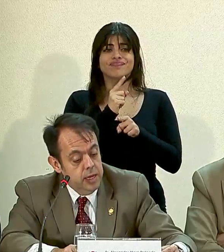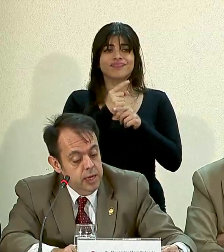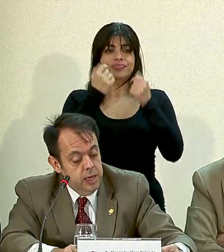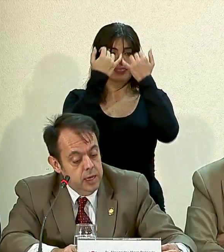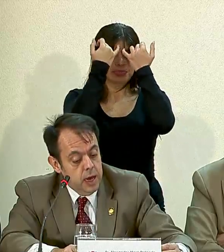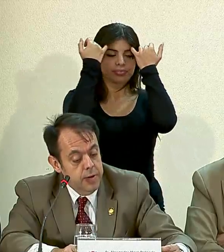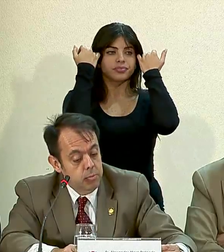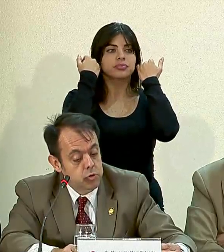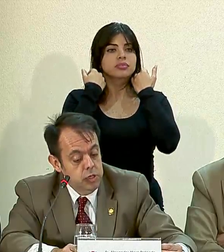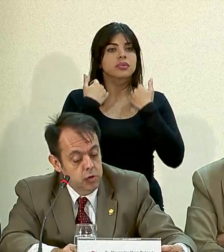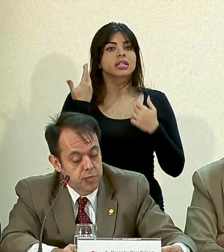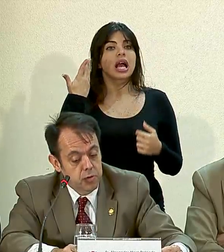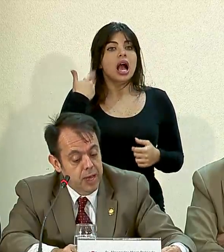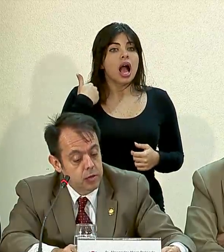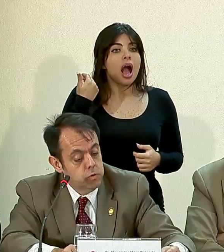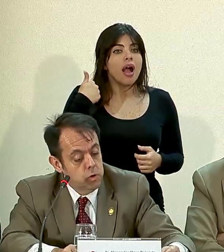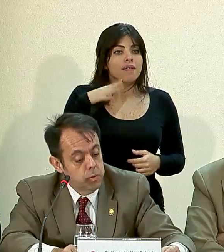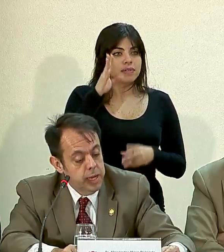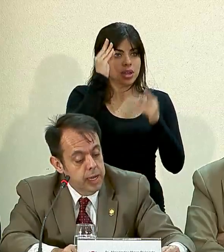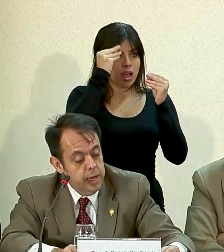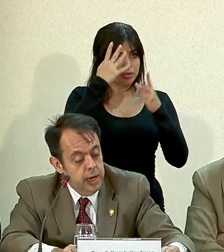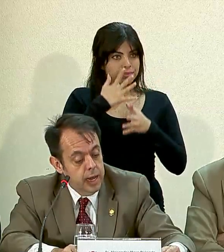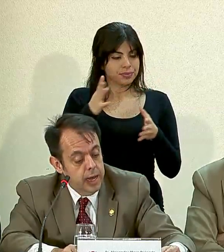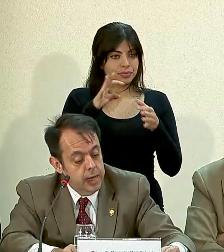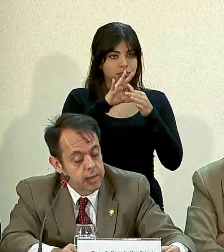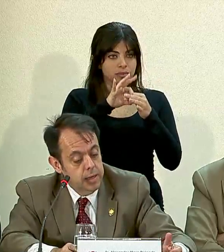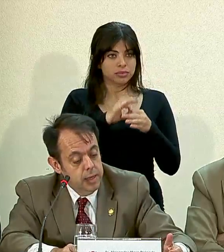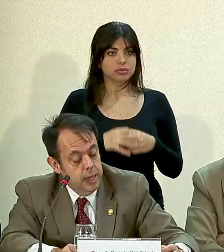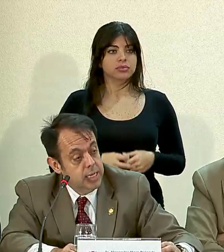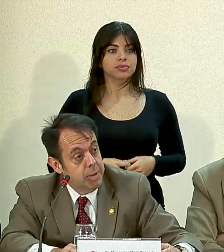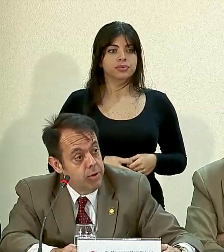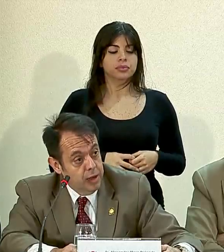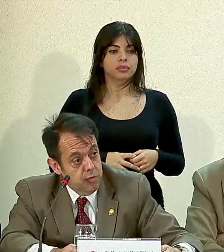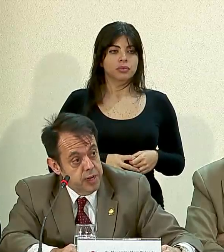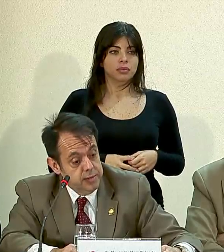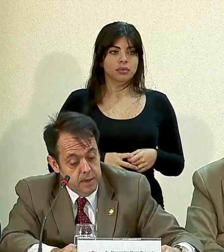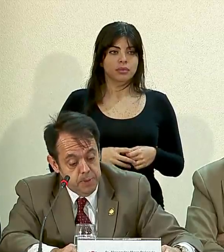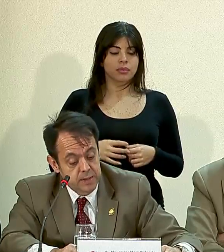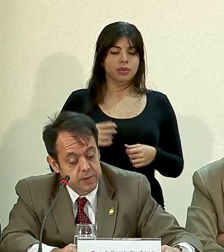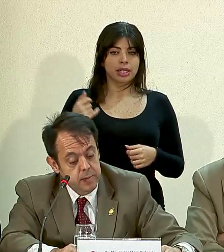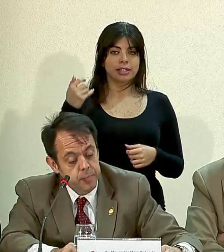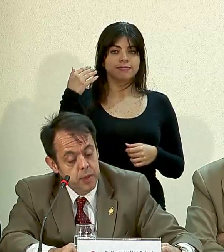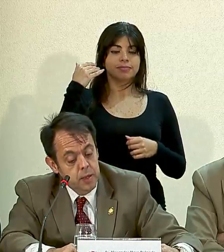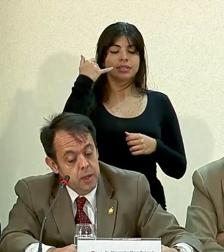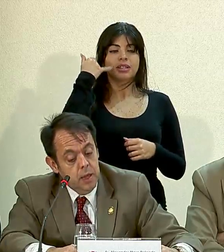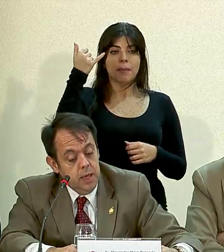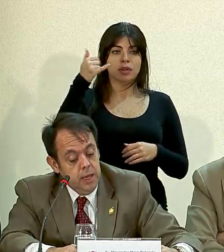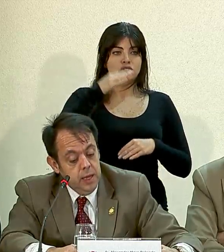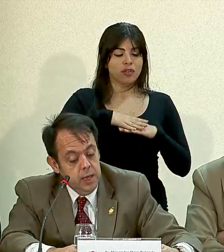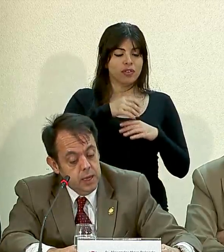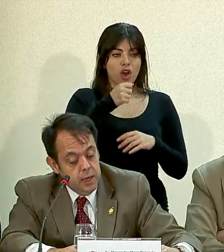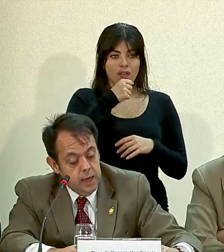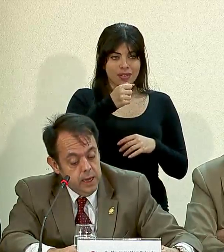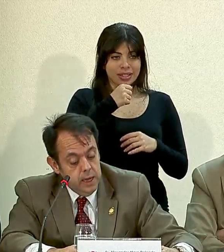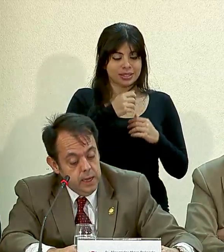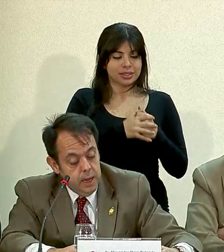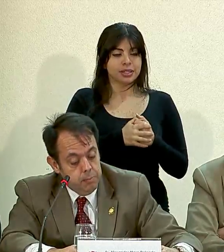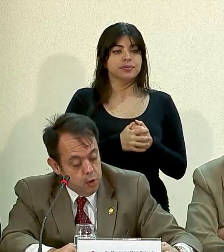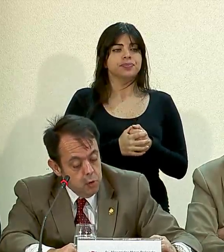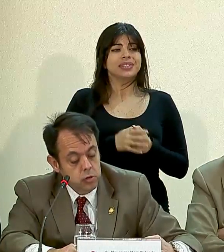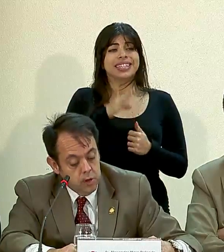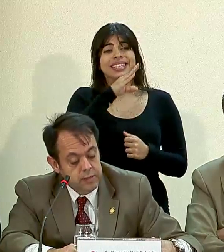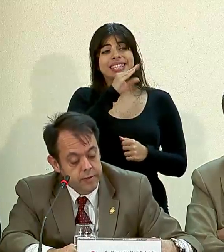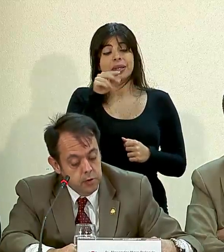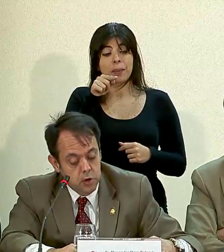Efectivamente, habíamos sido informados sobre el llamado a la conferencia de prensa y